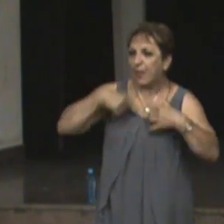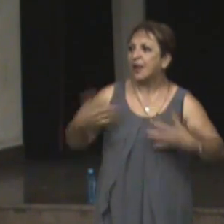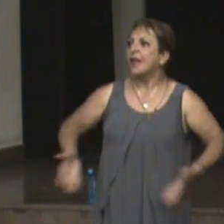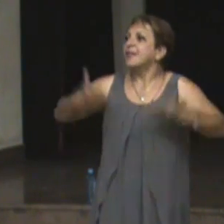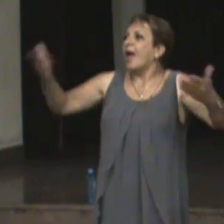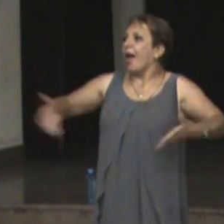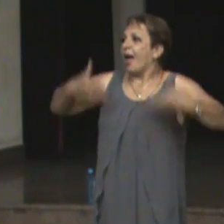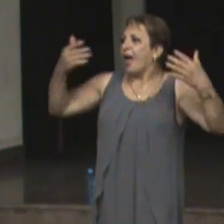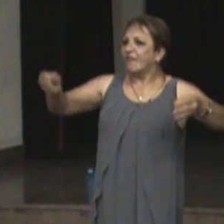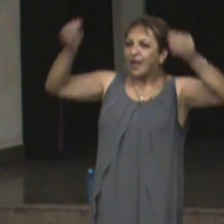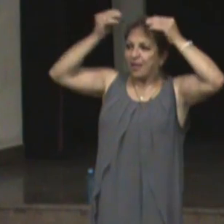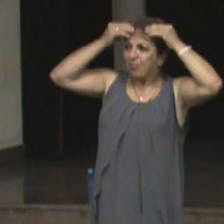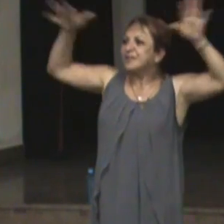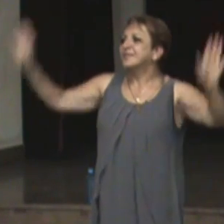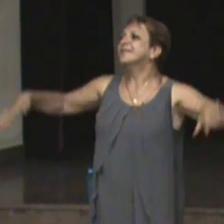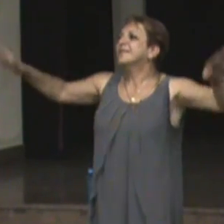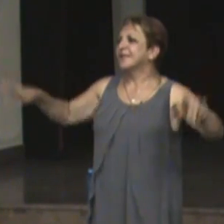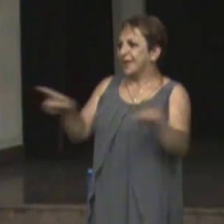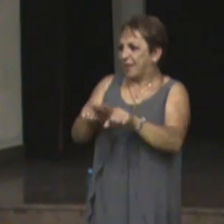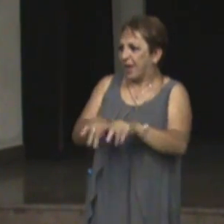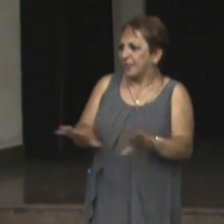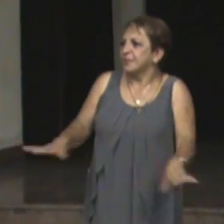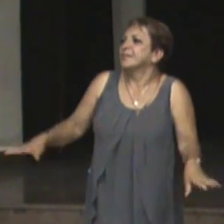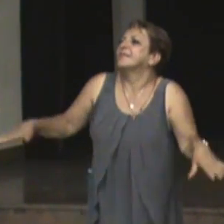եւ բոլորիս պարագային կարծեմ, թե այդպես է։